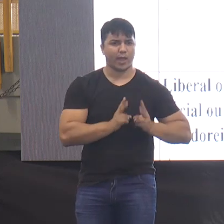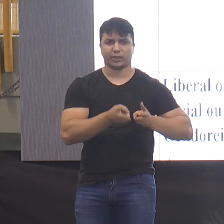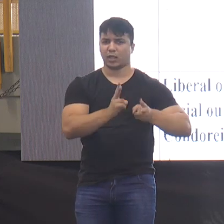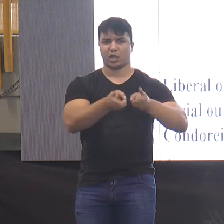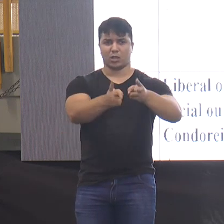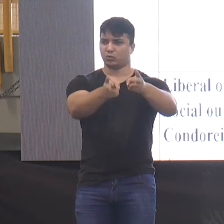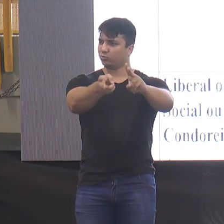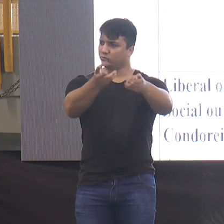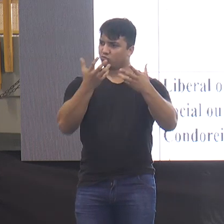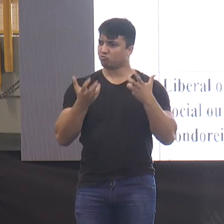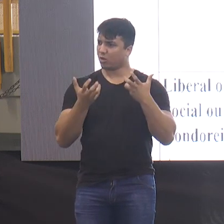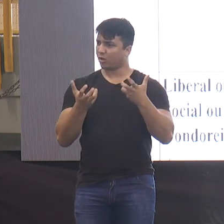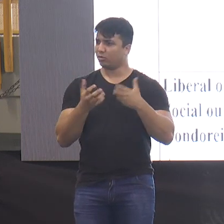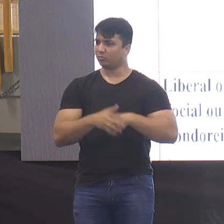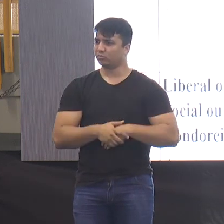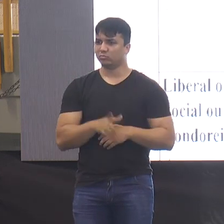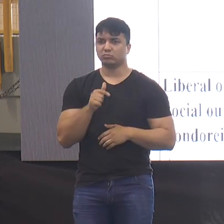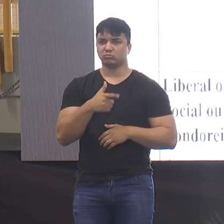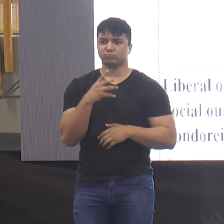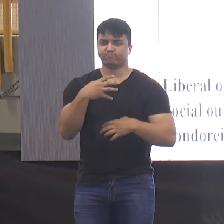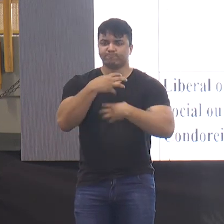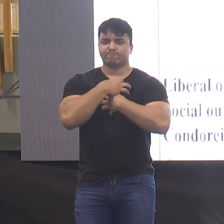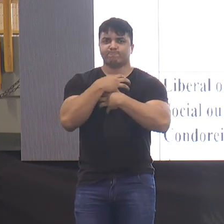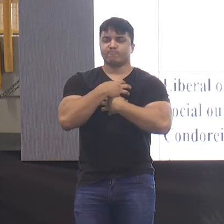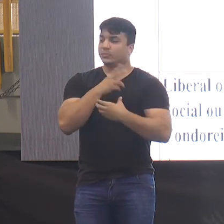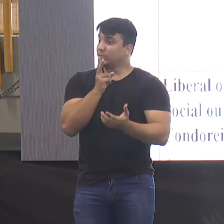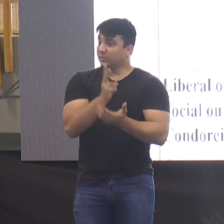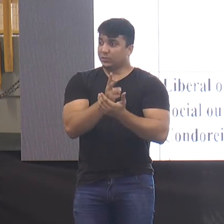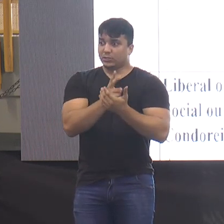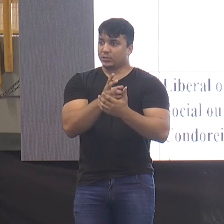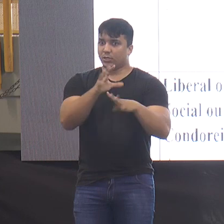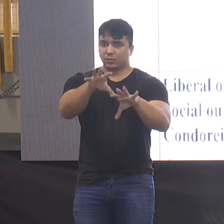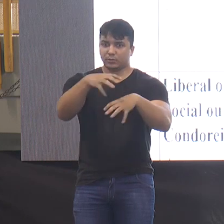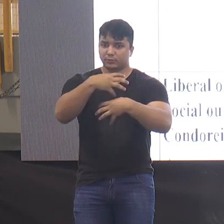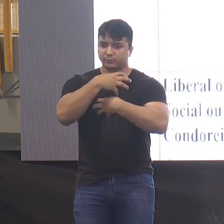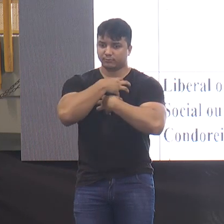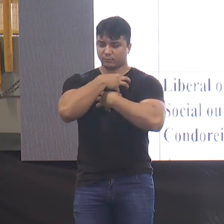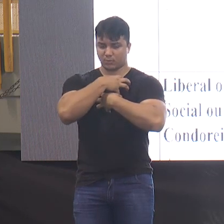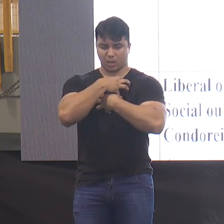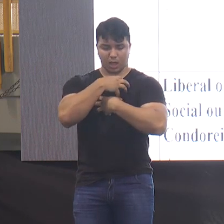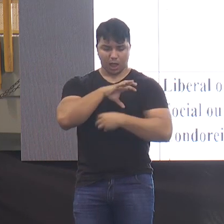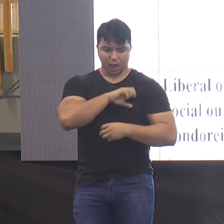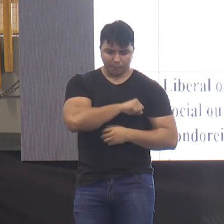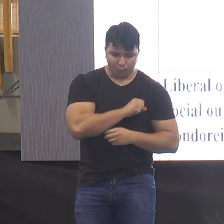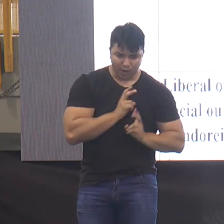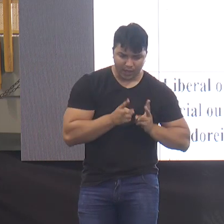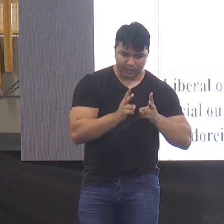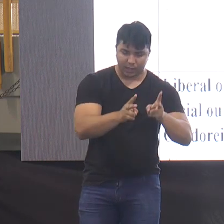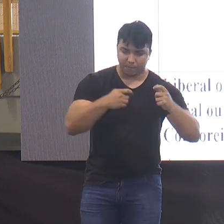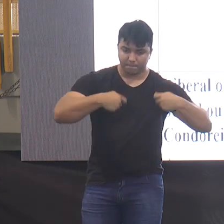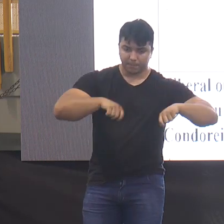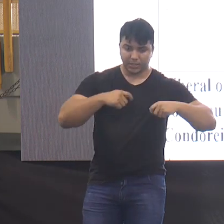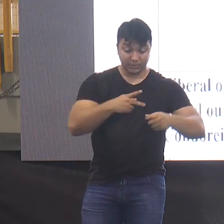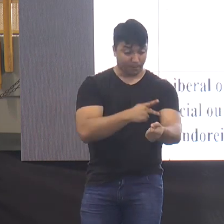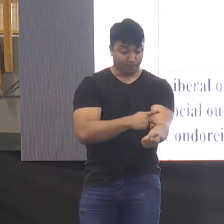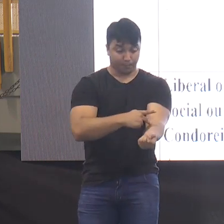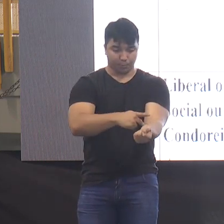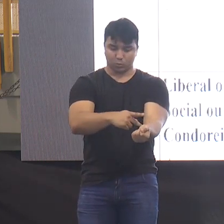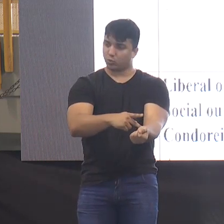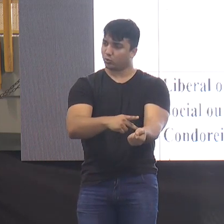eterno, para me inspirar sempre. Para o meu amor ser eterno, ele precisa ser